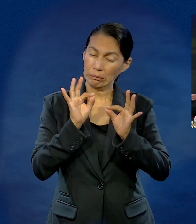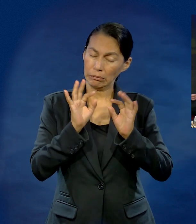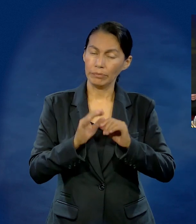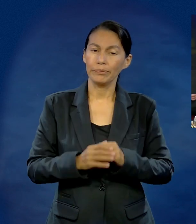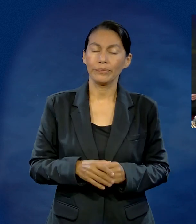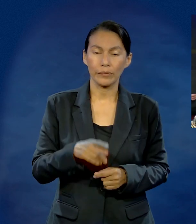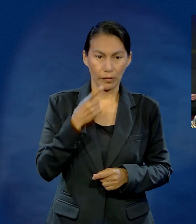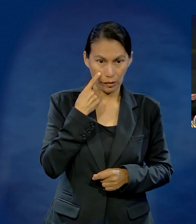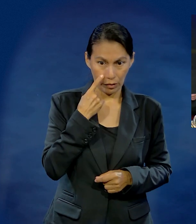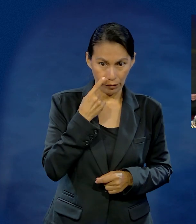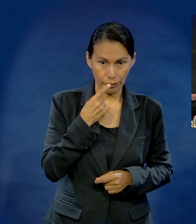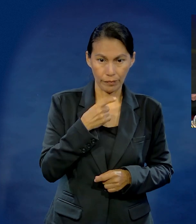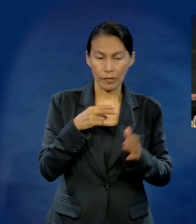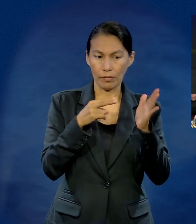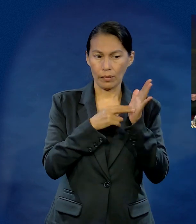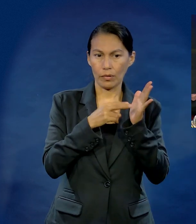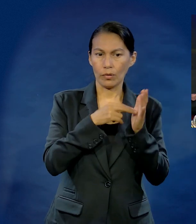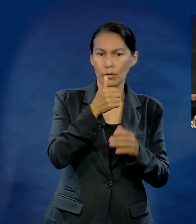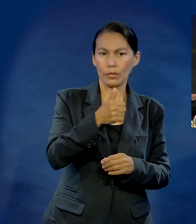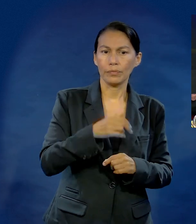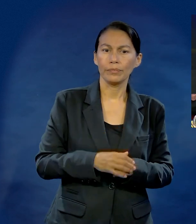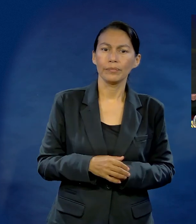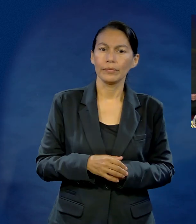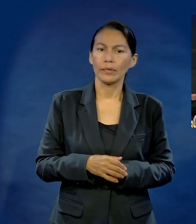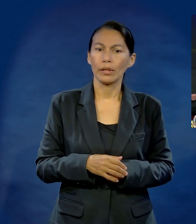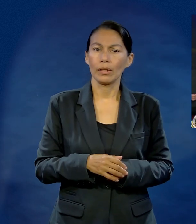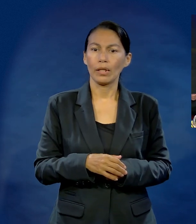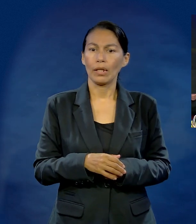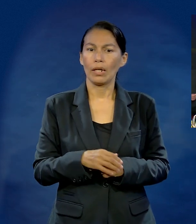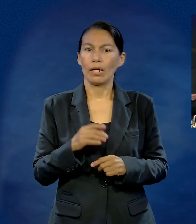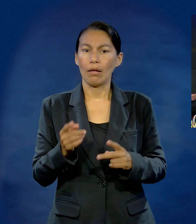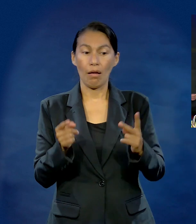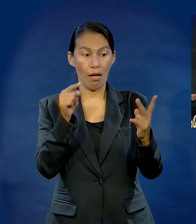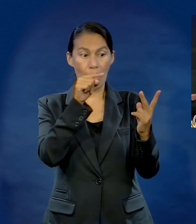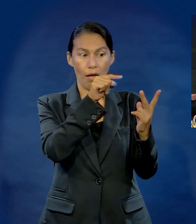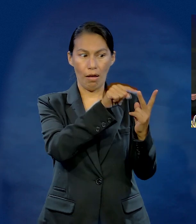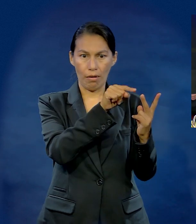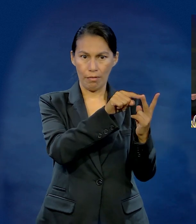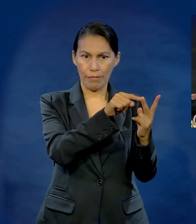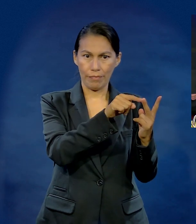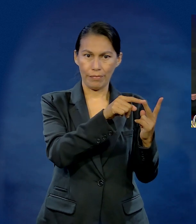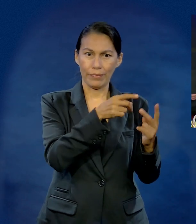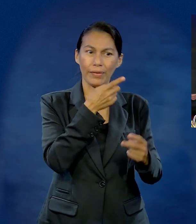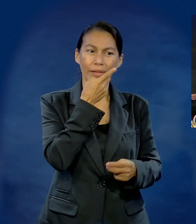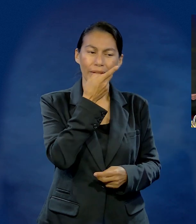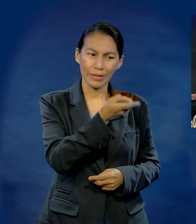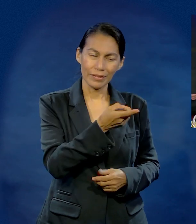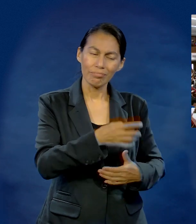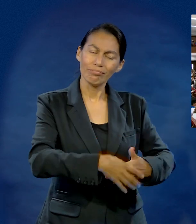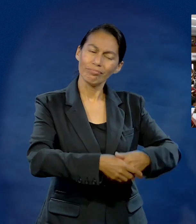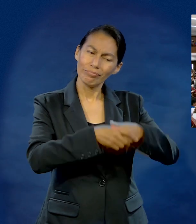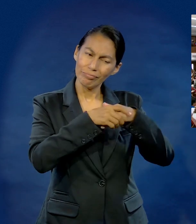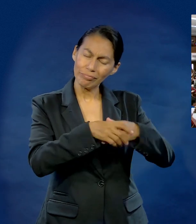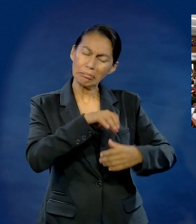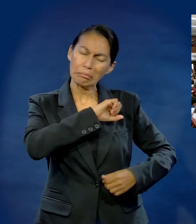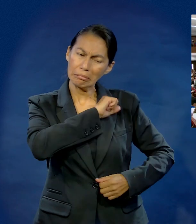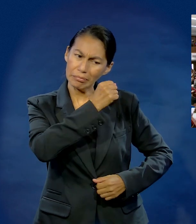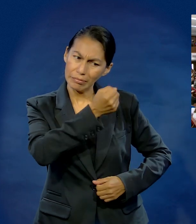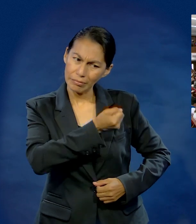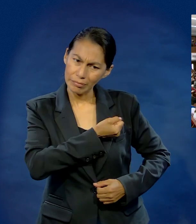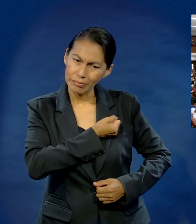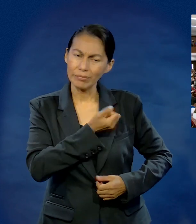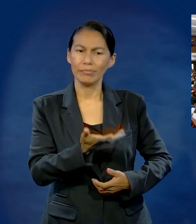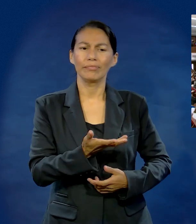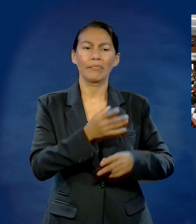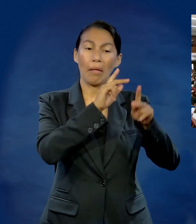a 10 de sus hombres con este encargo. Mire qué detallada es la descripción bíblica del encargo que David le da a estos